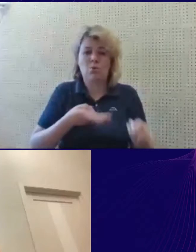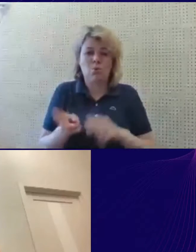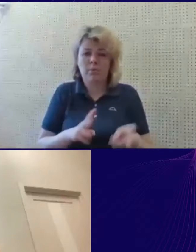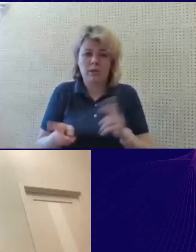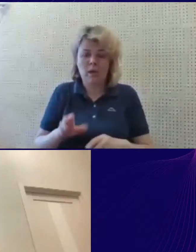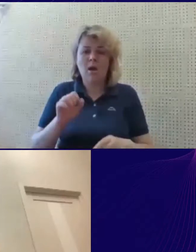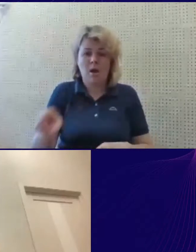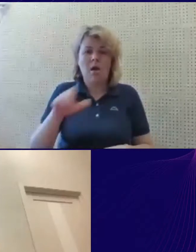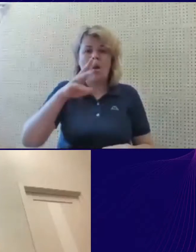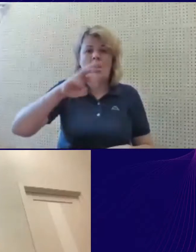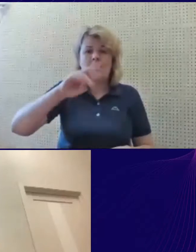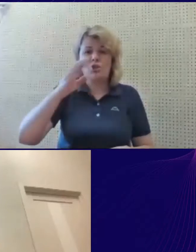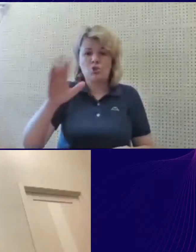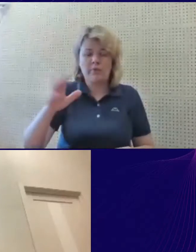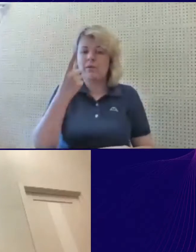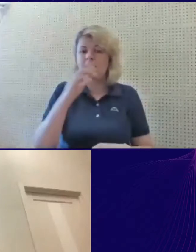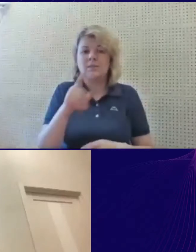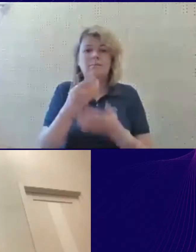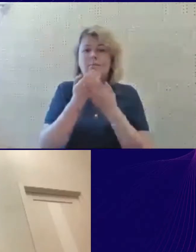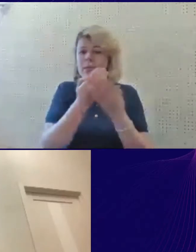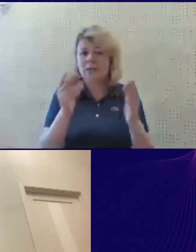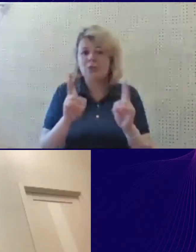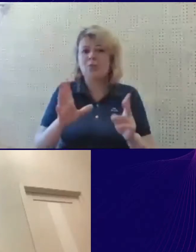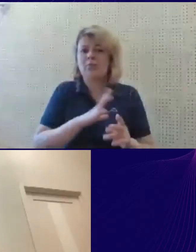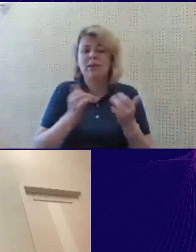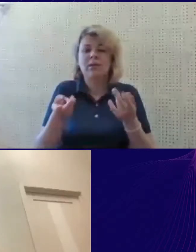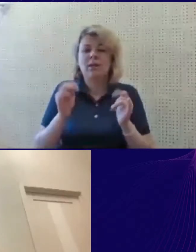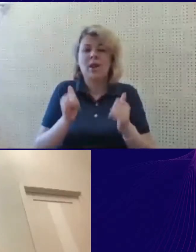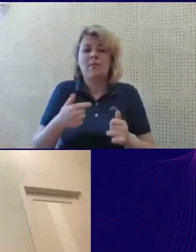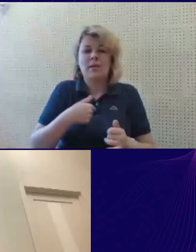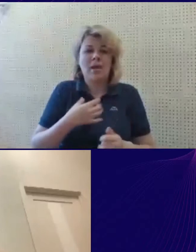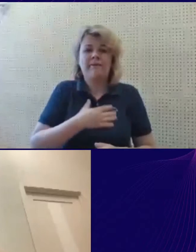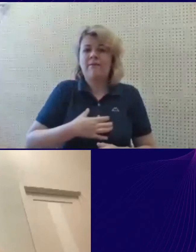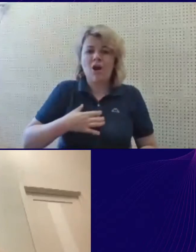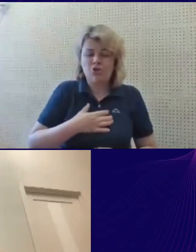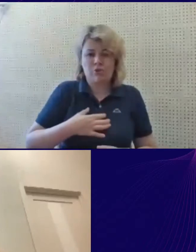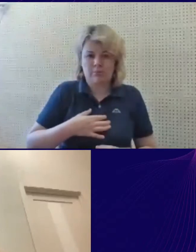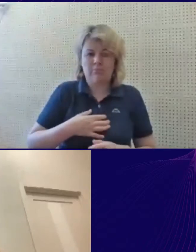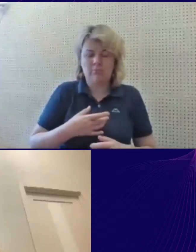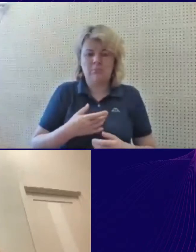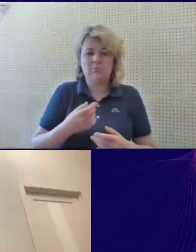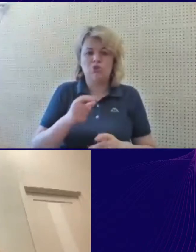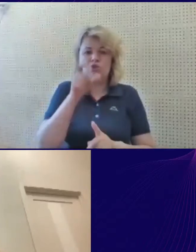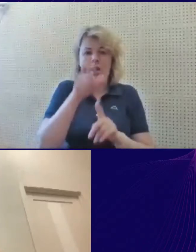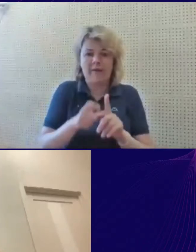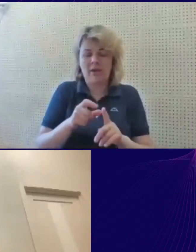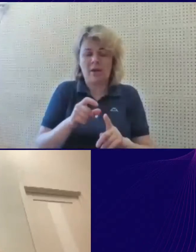из последних, кто для меня был значимым, важным человеком в моей творческой